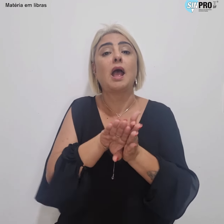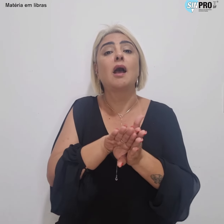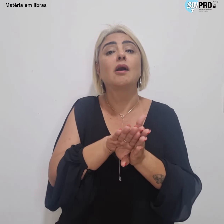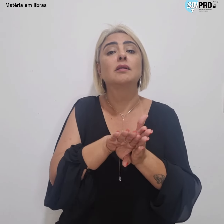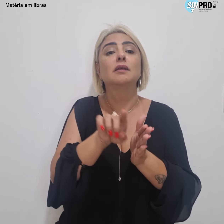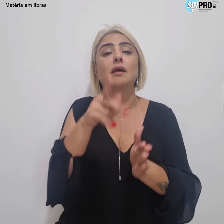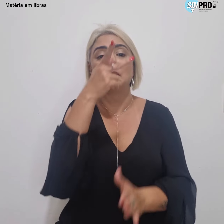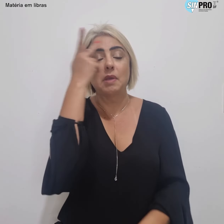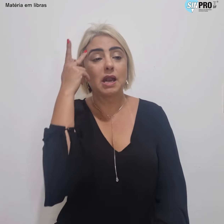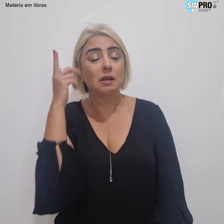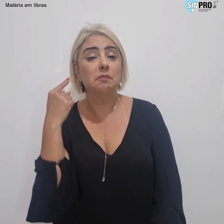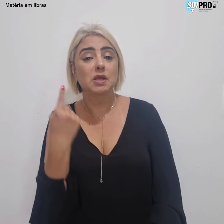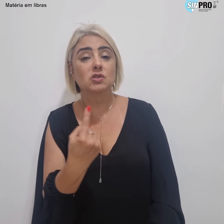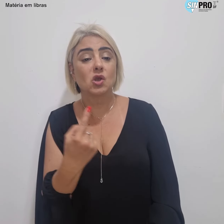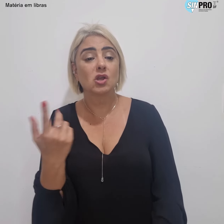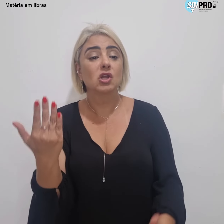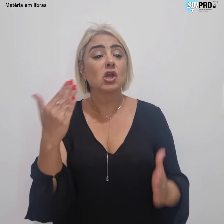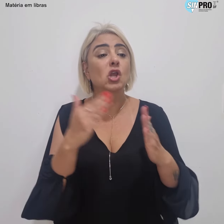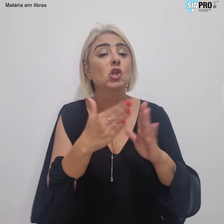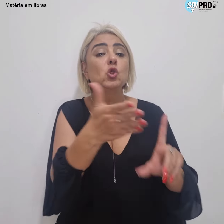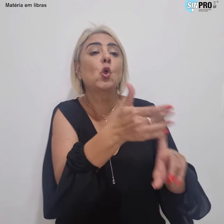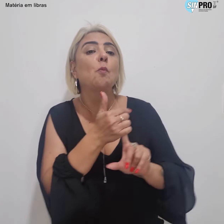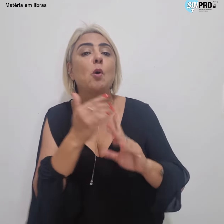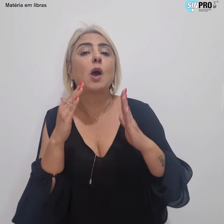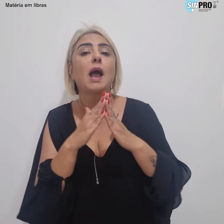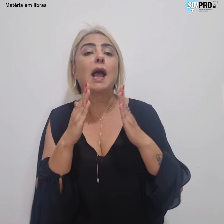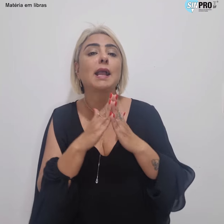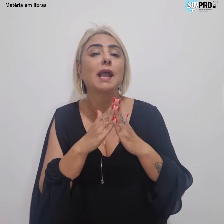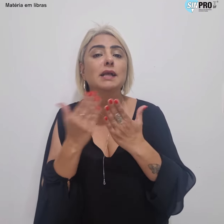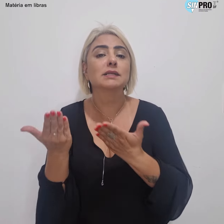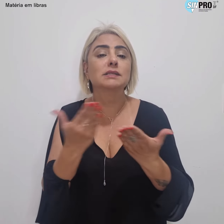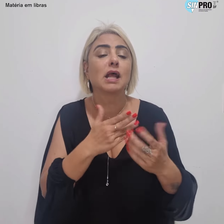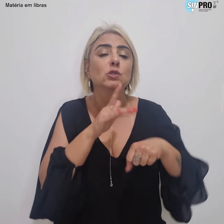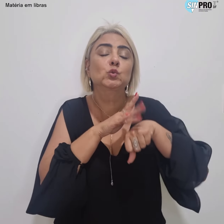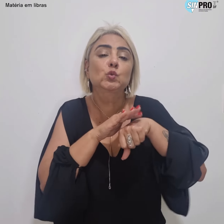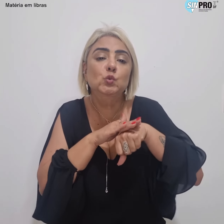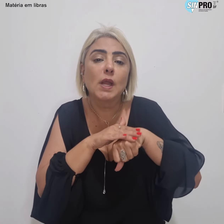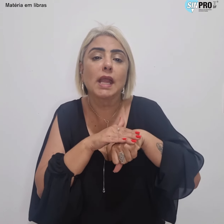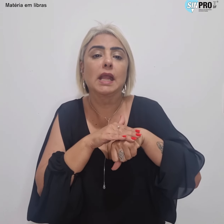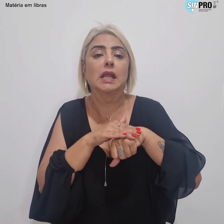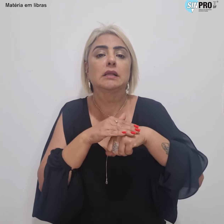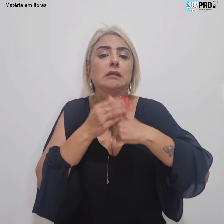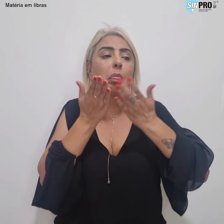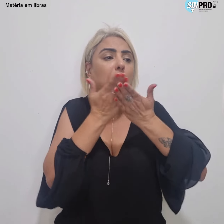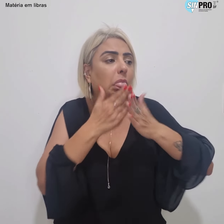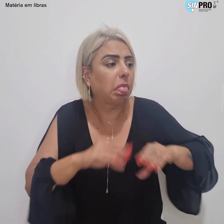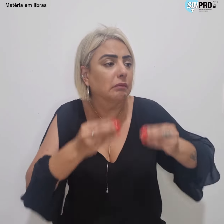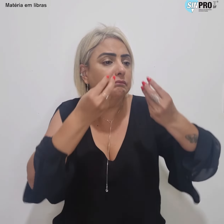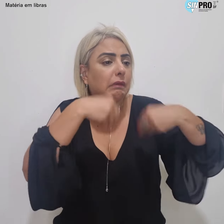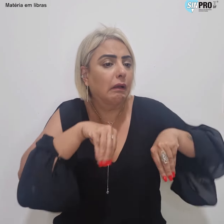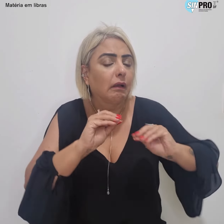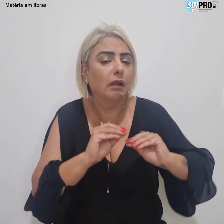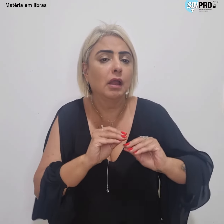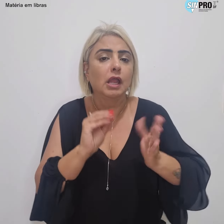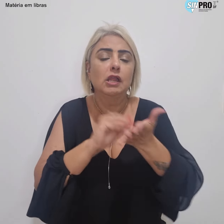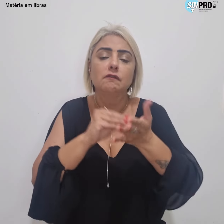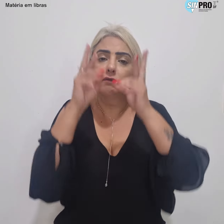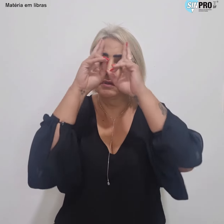quem chegou em seu lar sagrado e trouxe doença, destruição e desrespeito